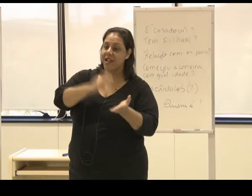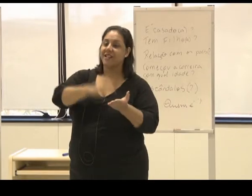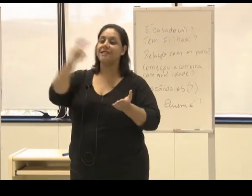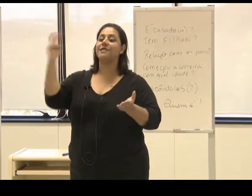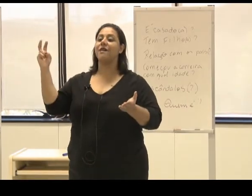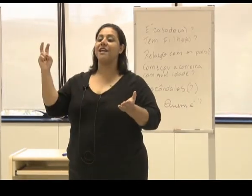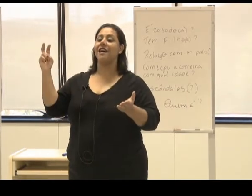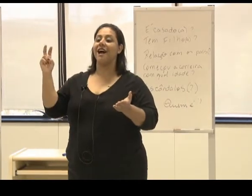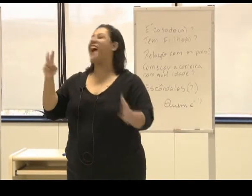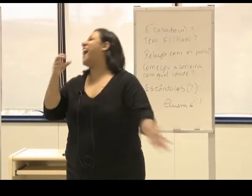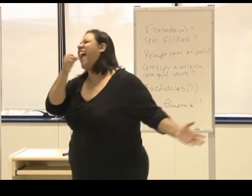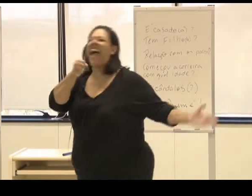de manhã.